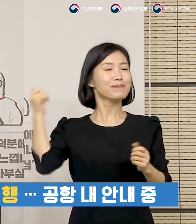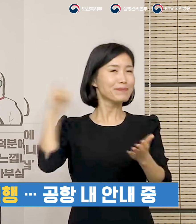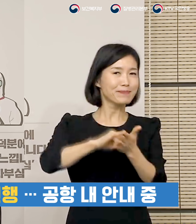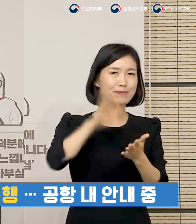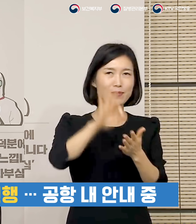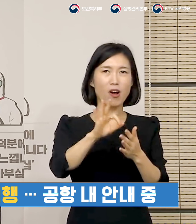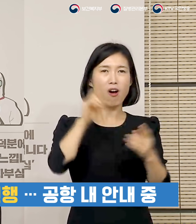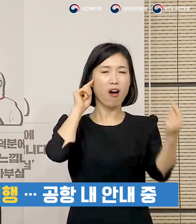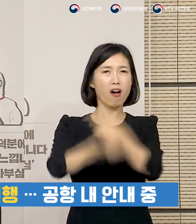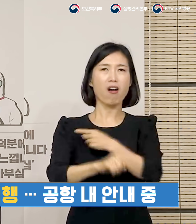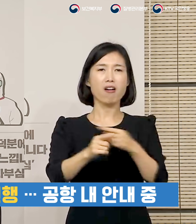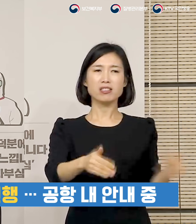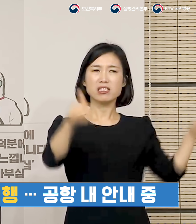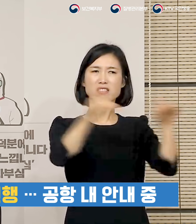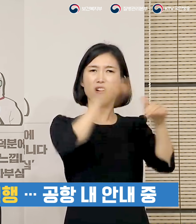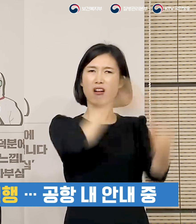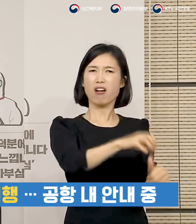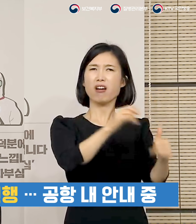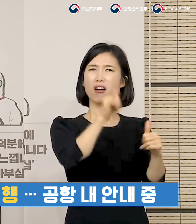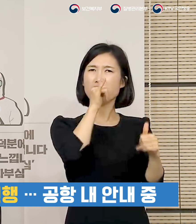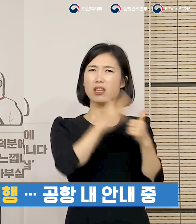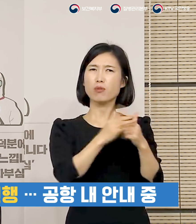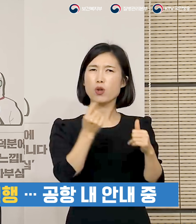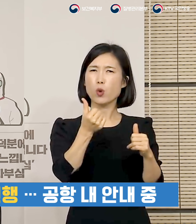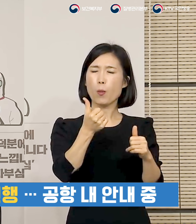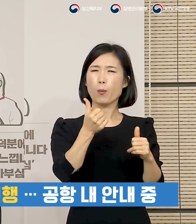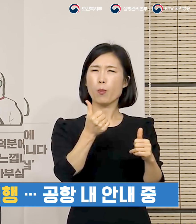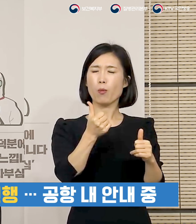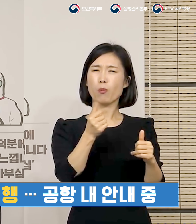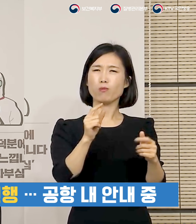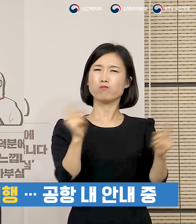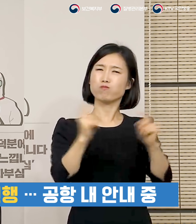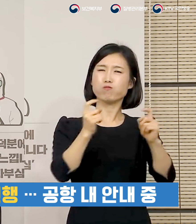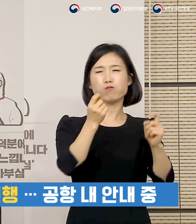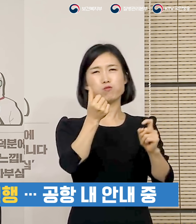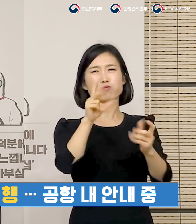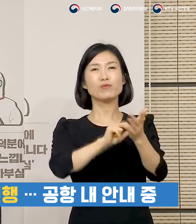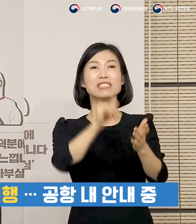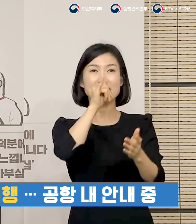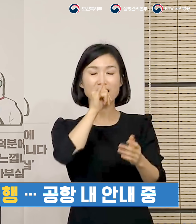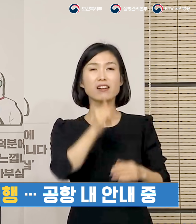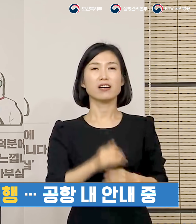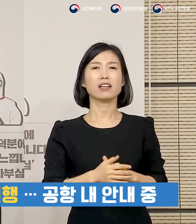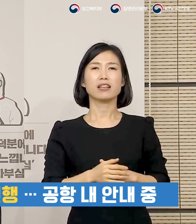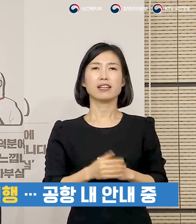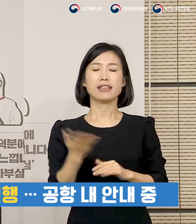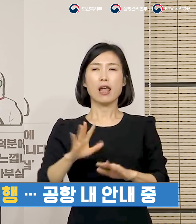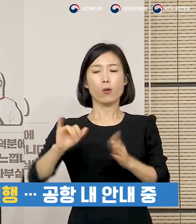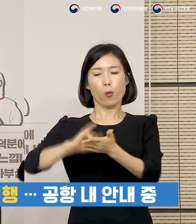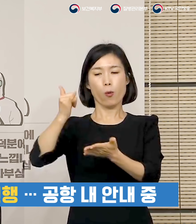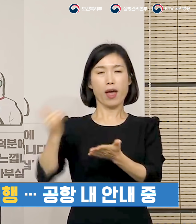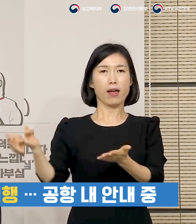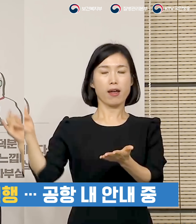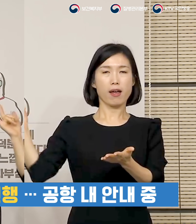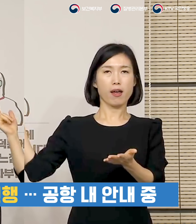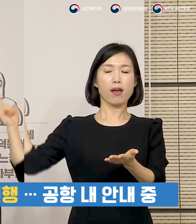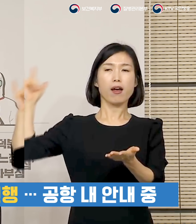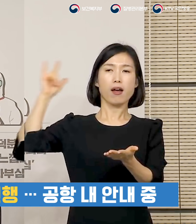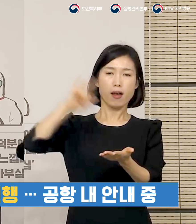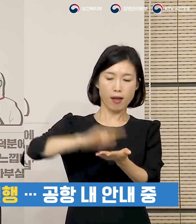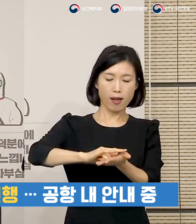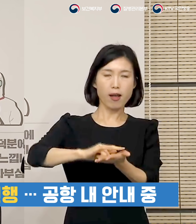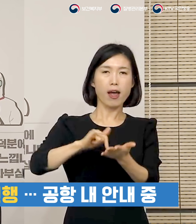격리를 시키는 데가 있어서 종종 논란의 소지가 있었던 부분이 있는데요. 공항에서 비교적 자가